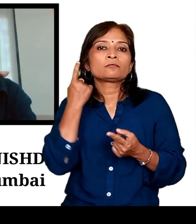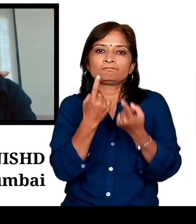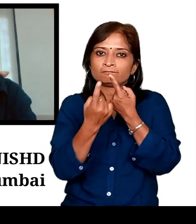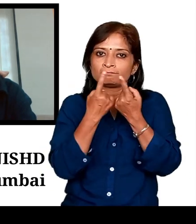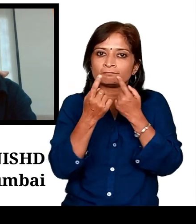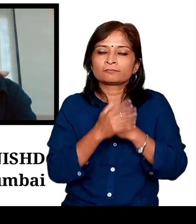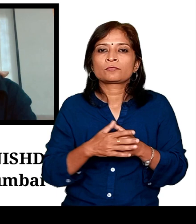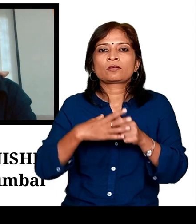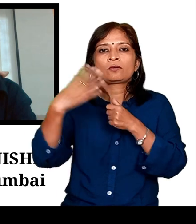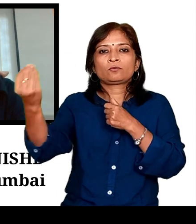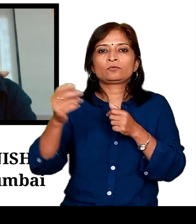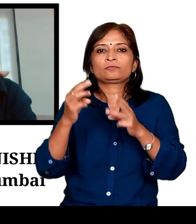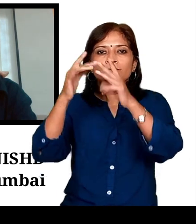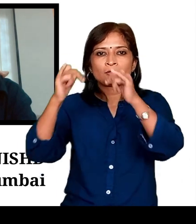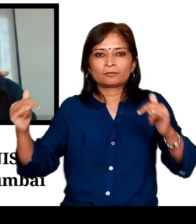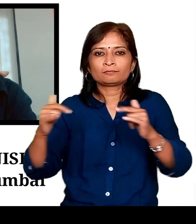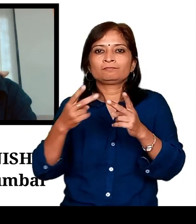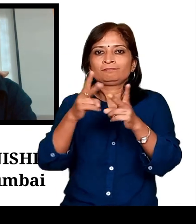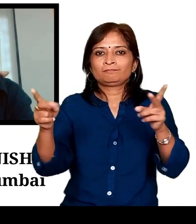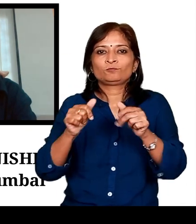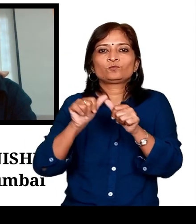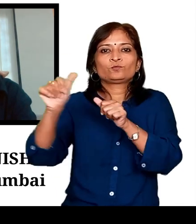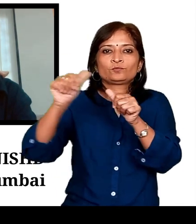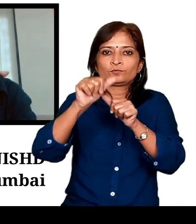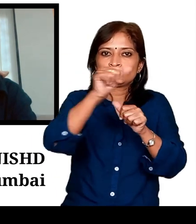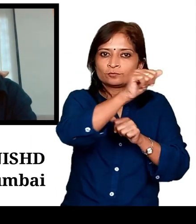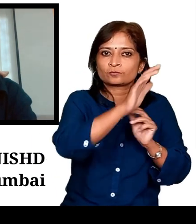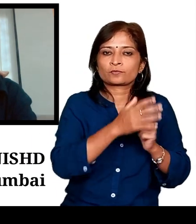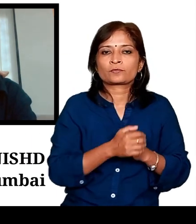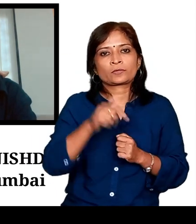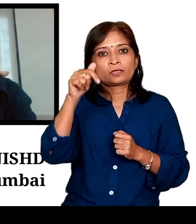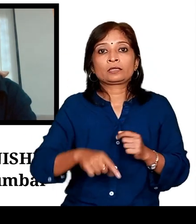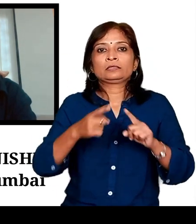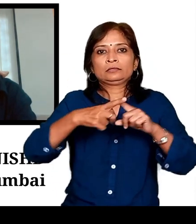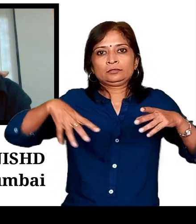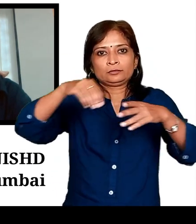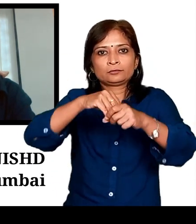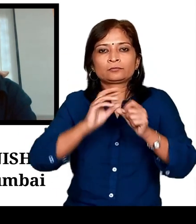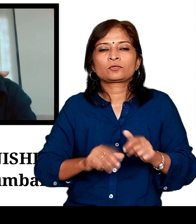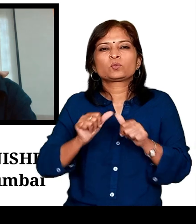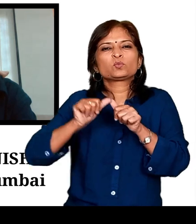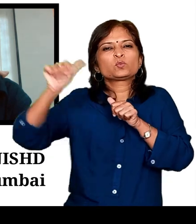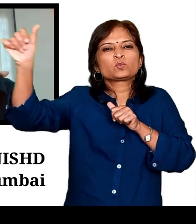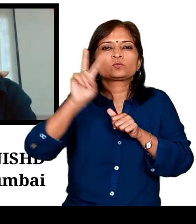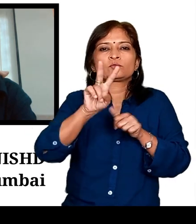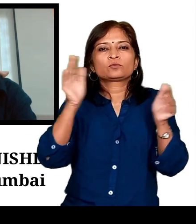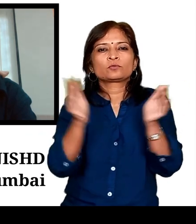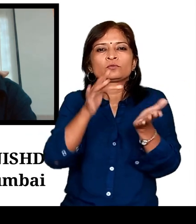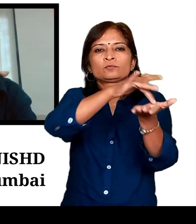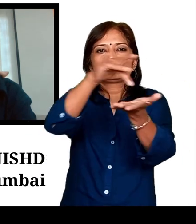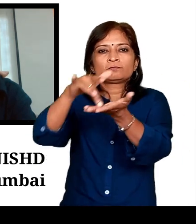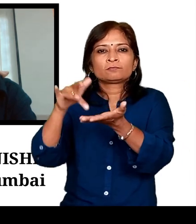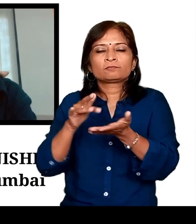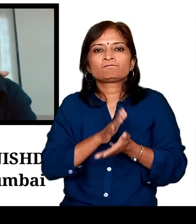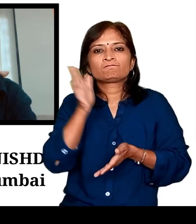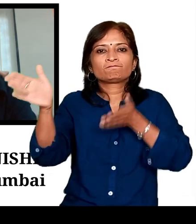एक्सटेंशन सर्विसेज का मतलब ये होता है कि हमारी एक टीम होती है, हम दूर दराज गाँव में जहाँ कहाँ हर एक